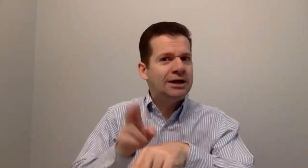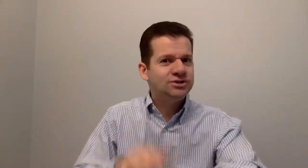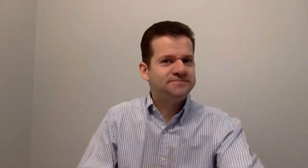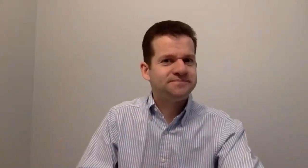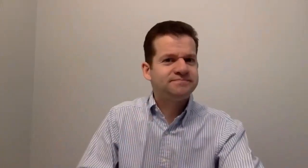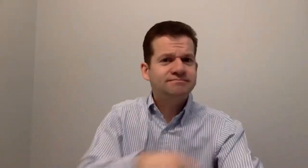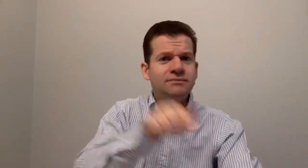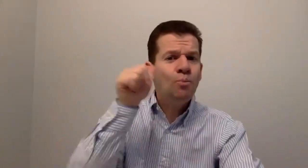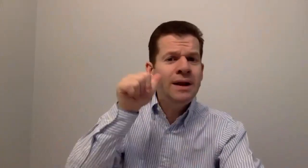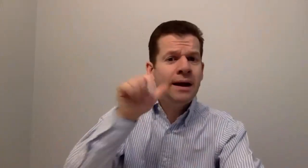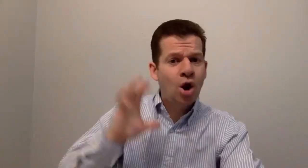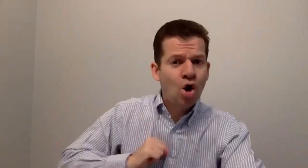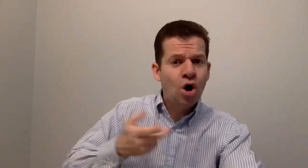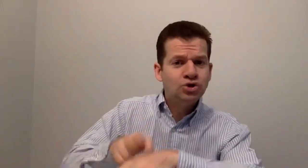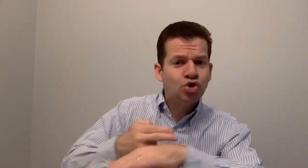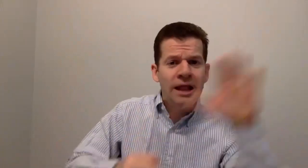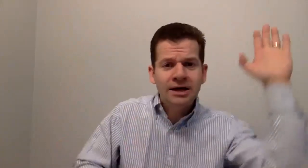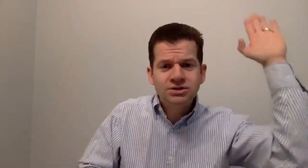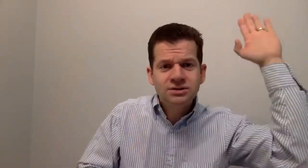Chocolate. Mulher, gosta de chocolate?